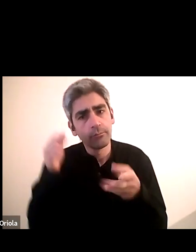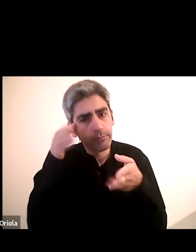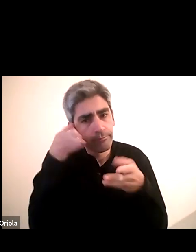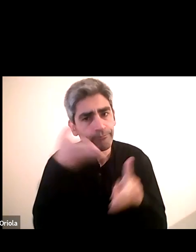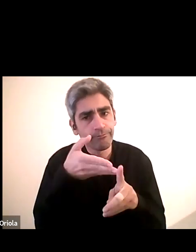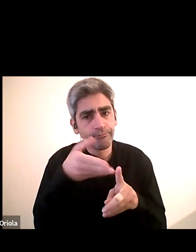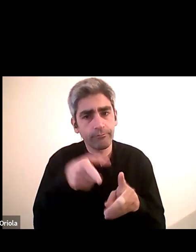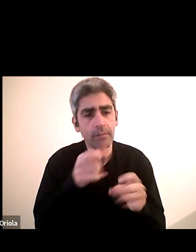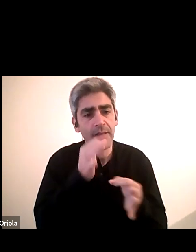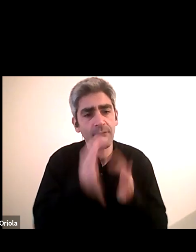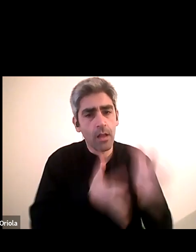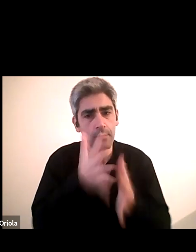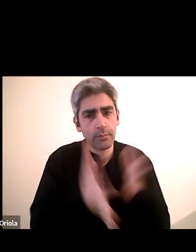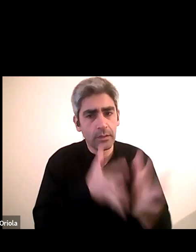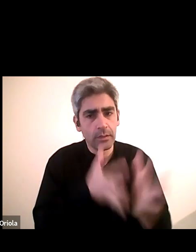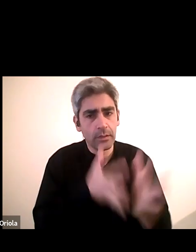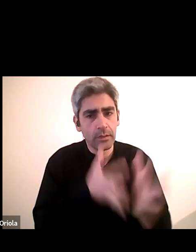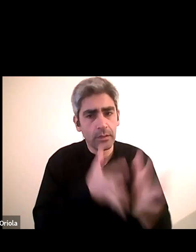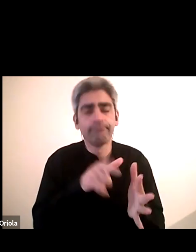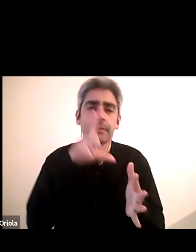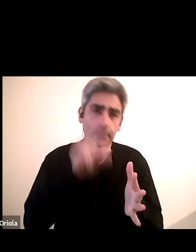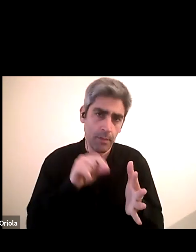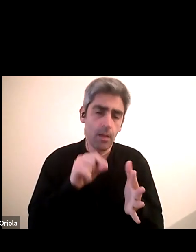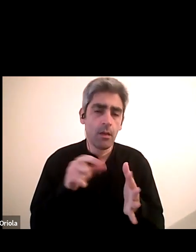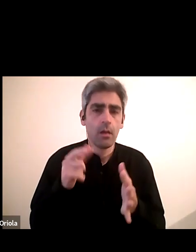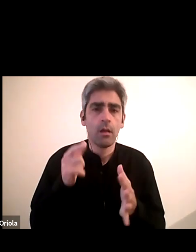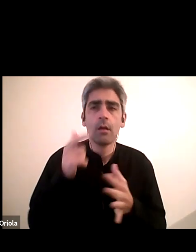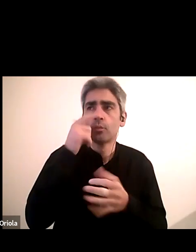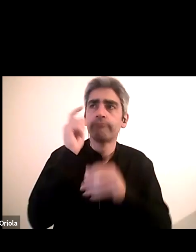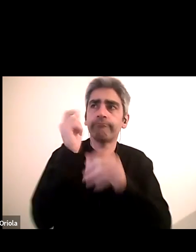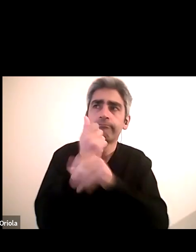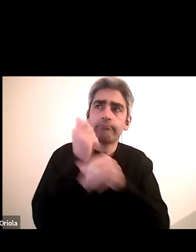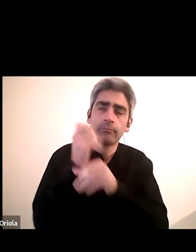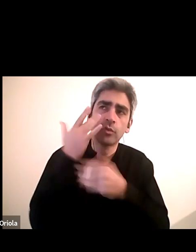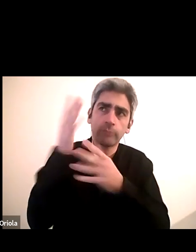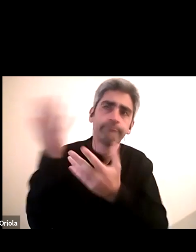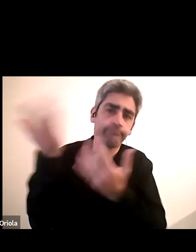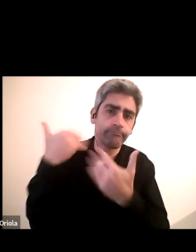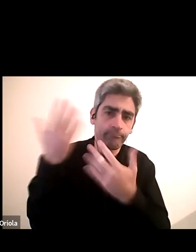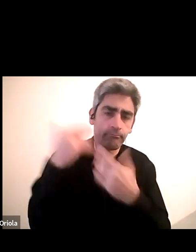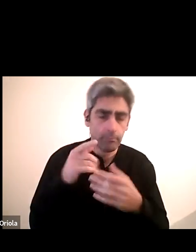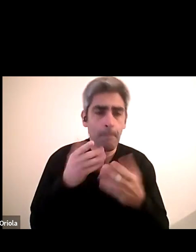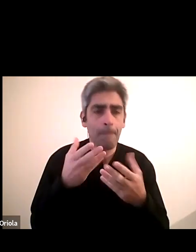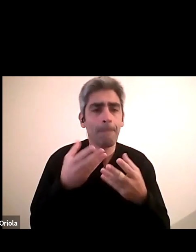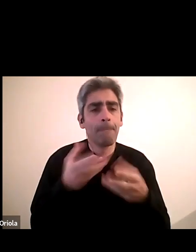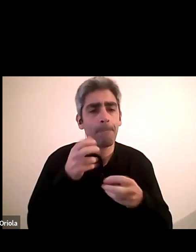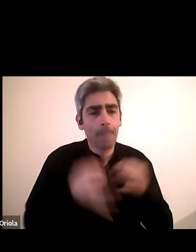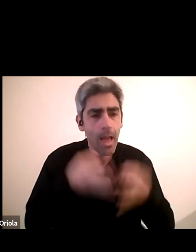os fabricantes e também para os importadores e para os comerciantes de máquinas e equipamentos de